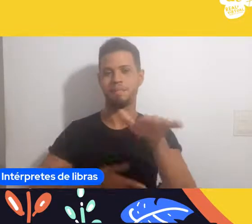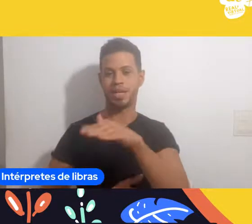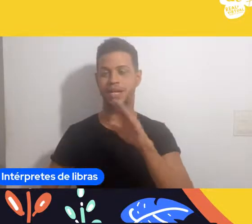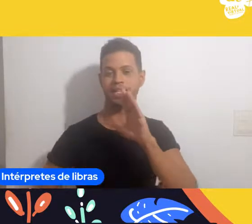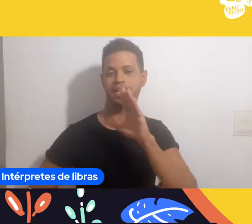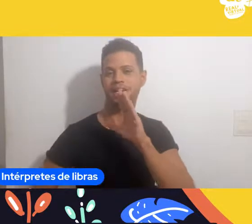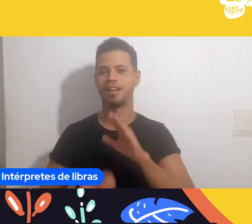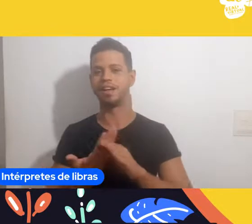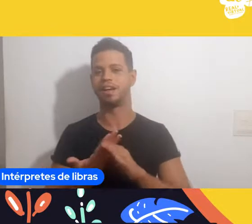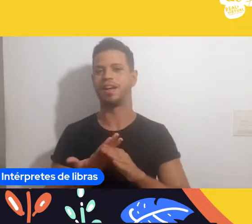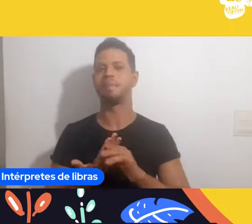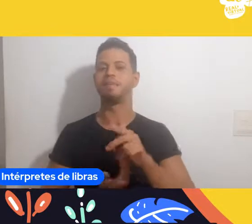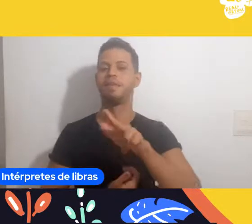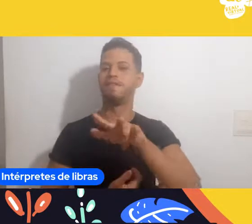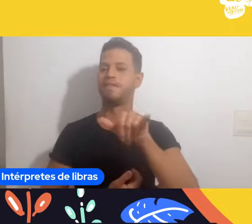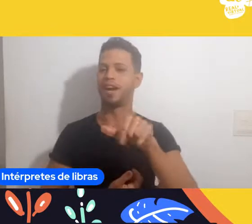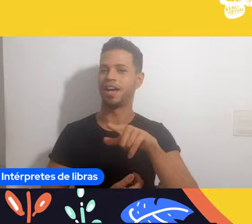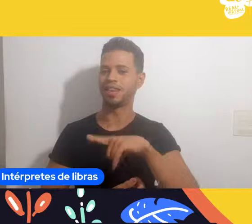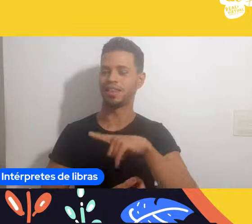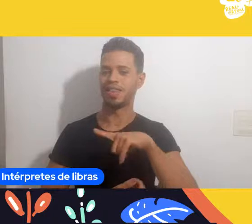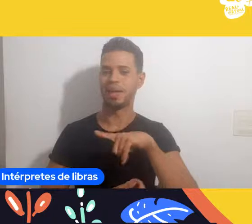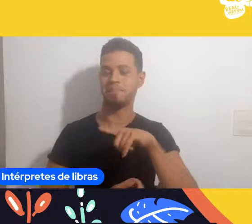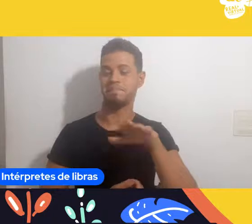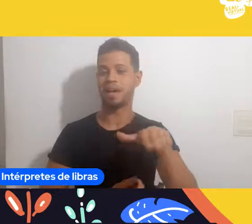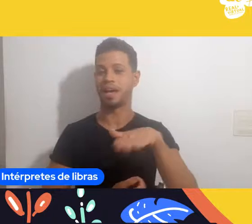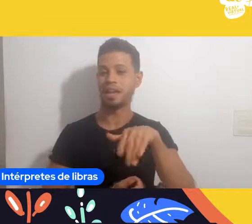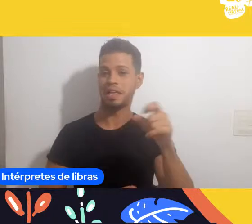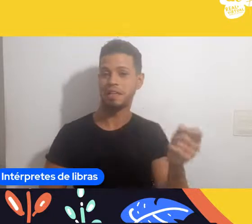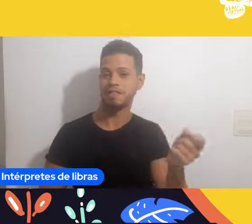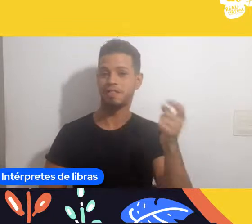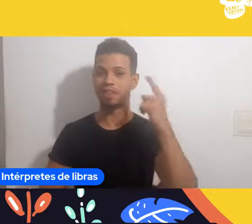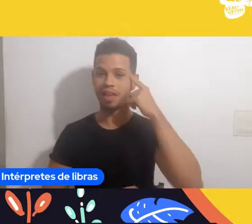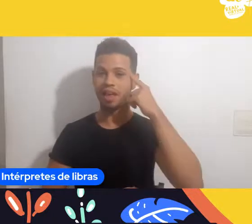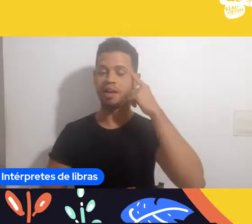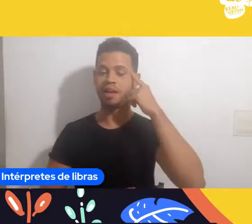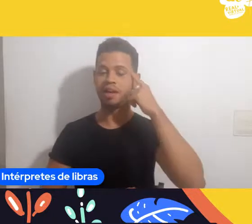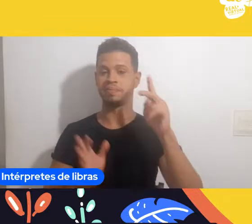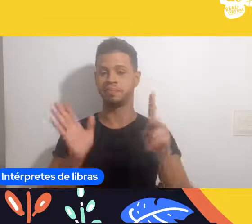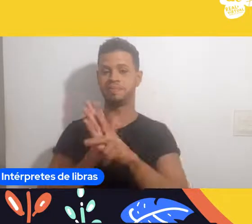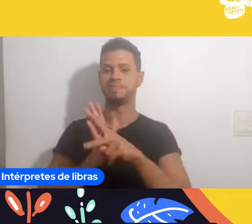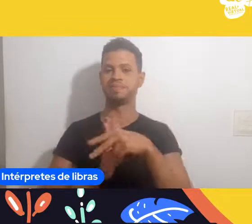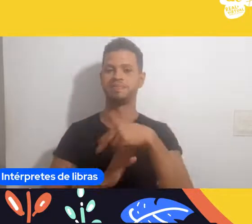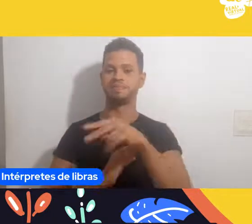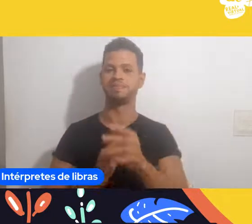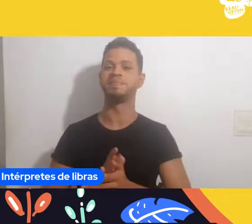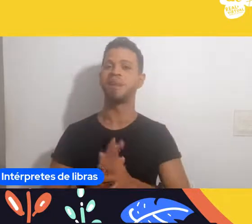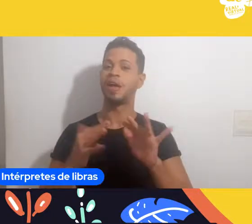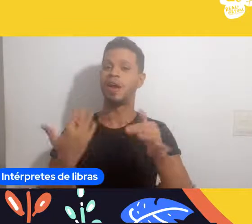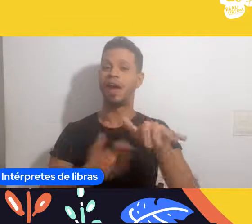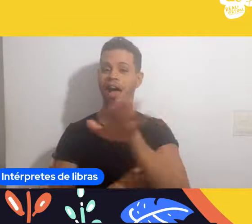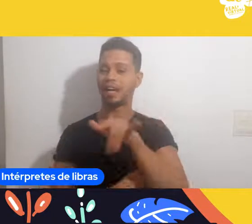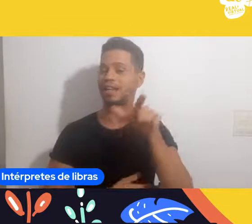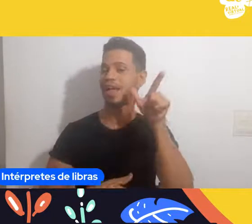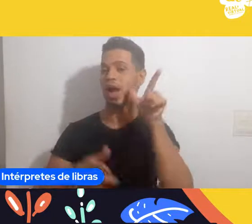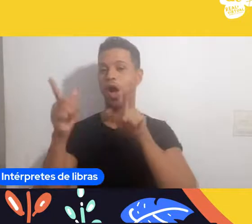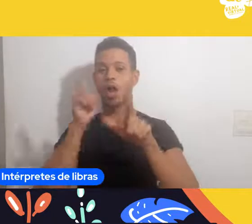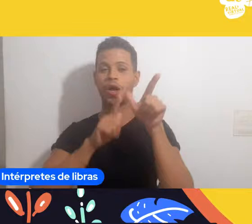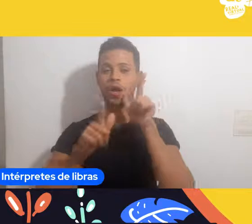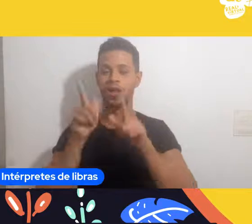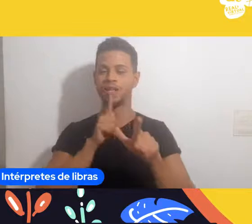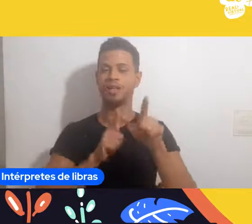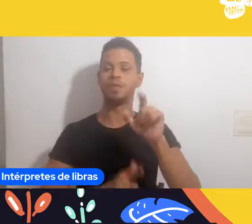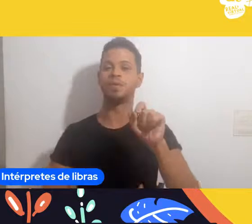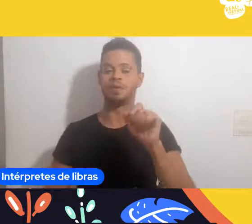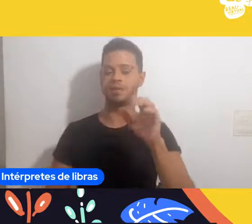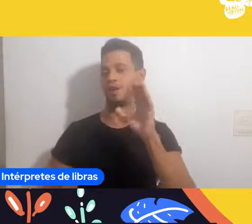vai dar vez para a criança inventar por si mesma. E quando a criança consegue construir algo, ela